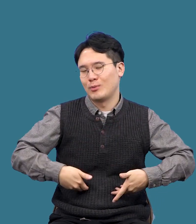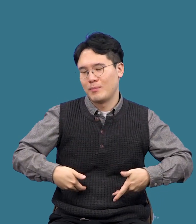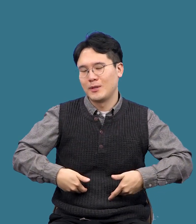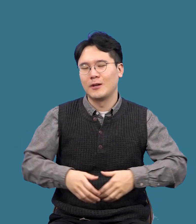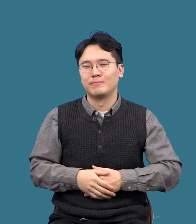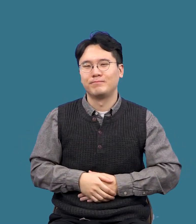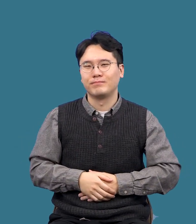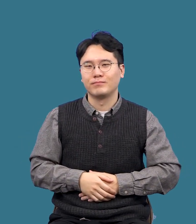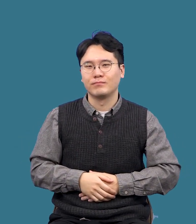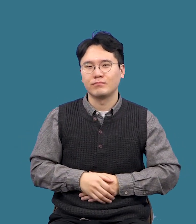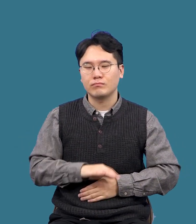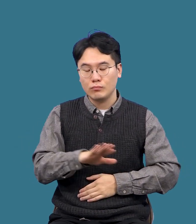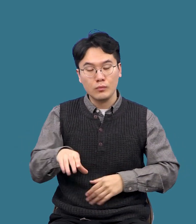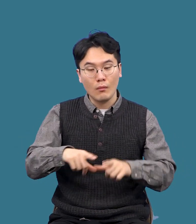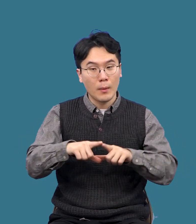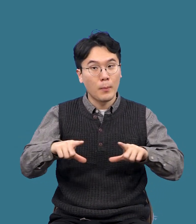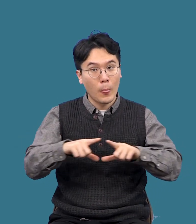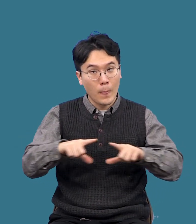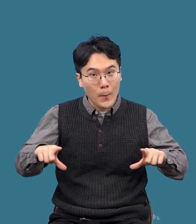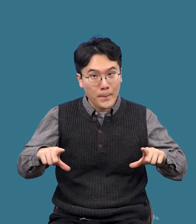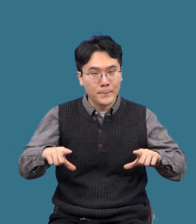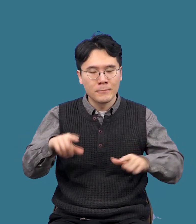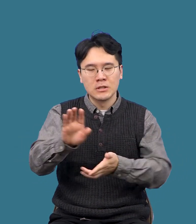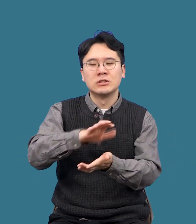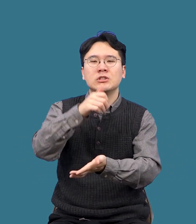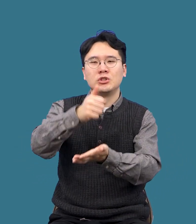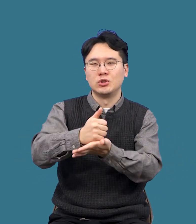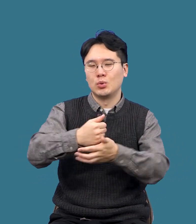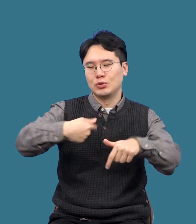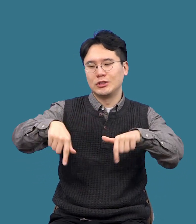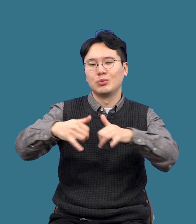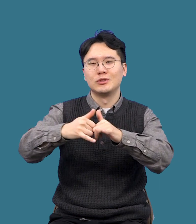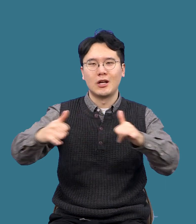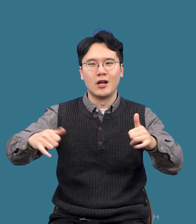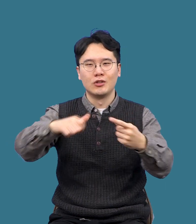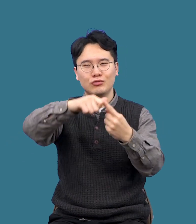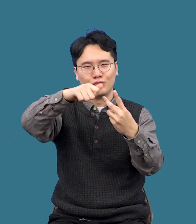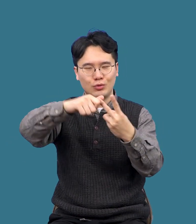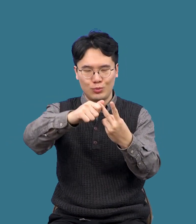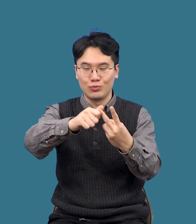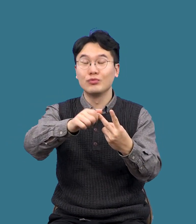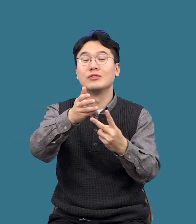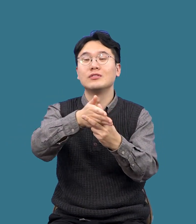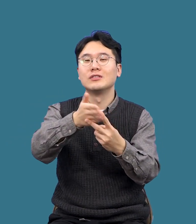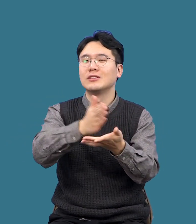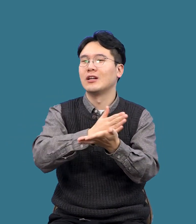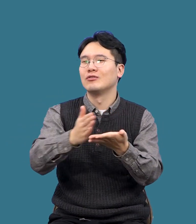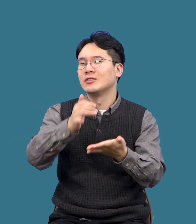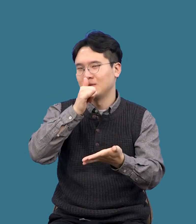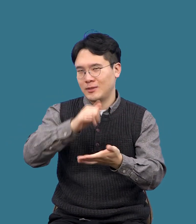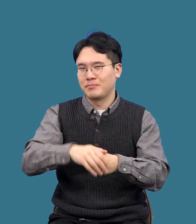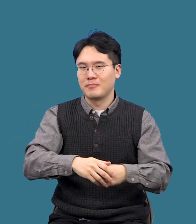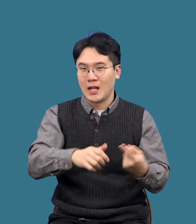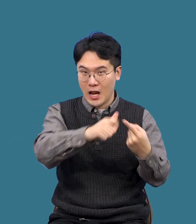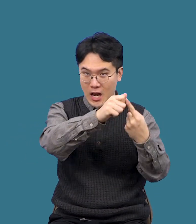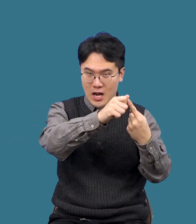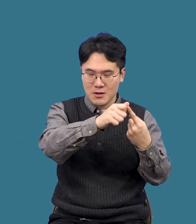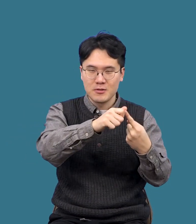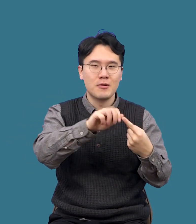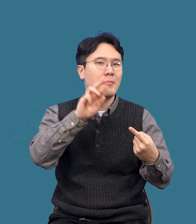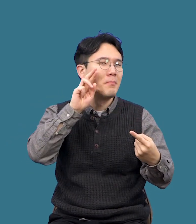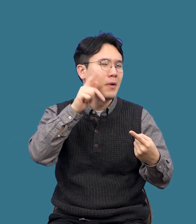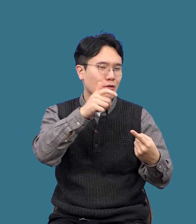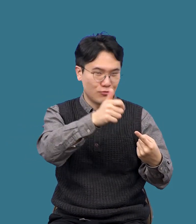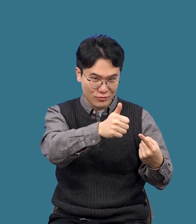보통 크리스찬 지도자를 말할 때 두 가지 유형으로 크게 구별합니다. 하나는 바울형, 또 하나는